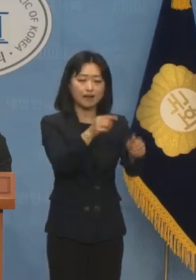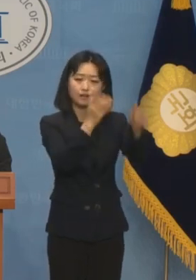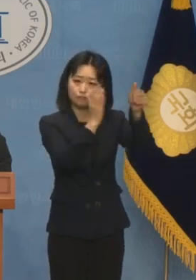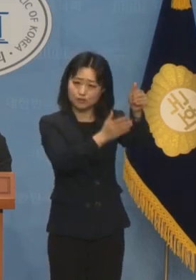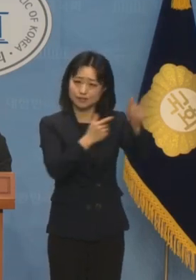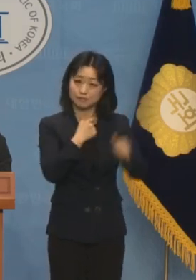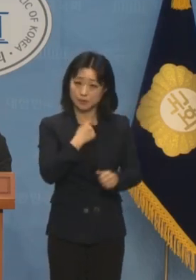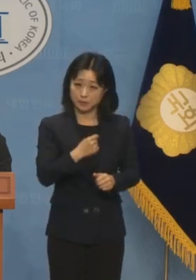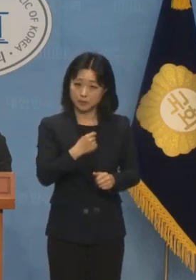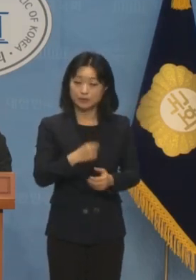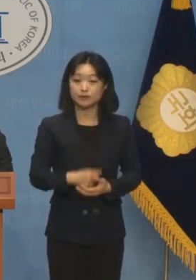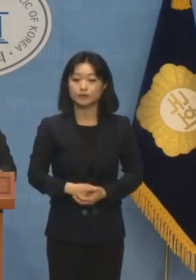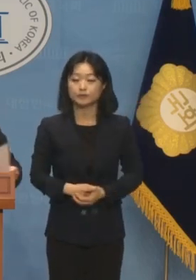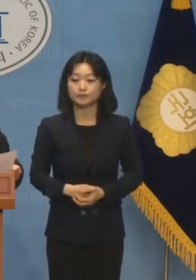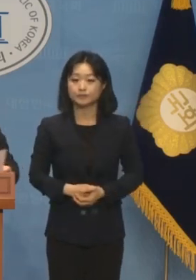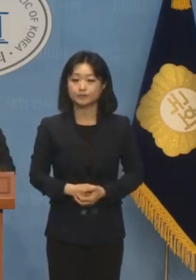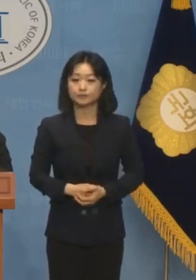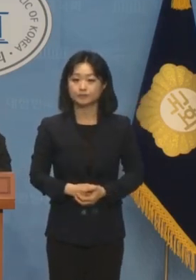것입니다.